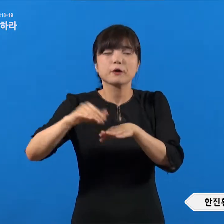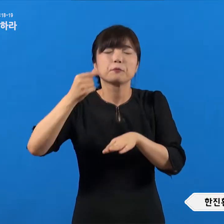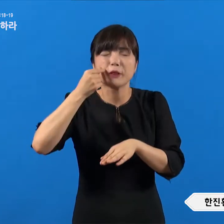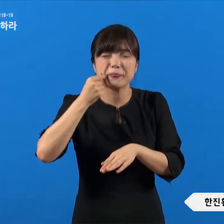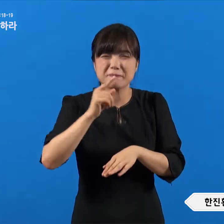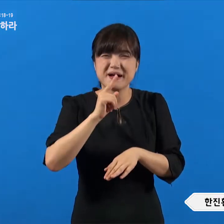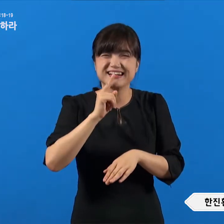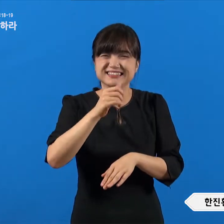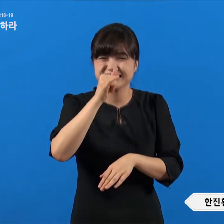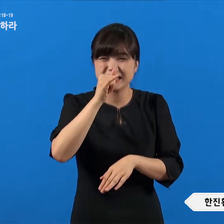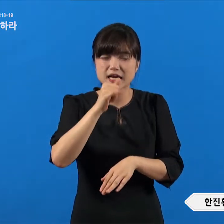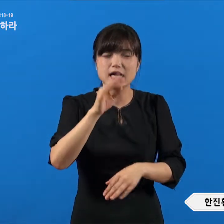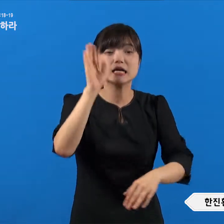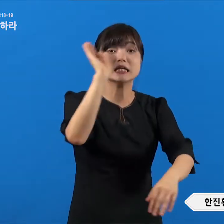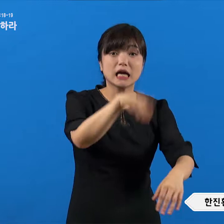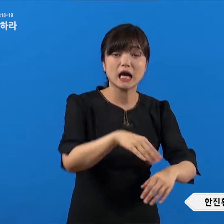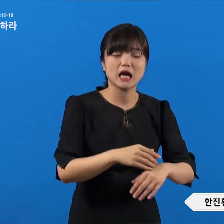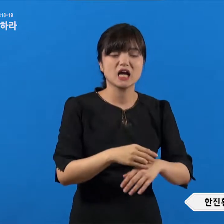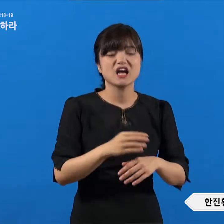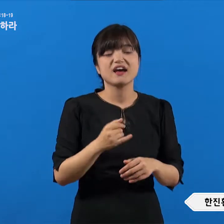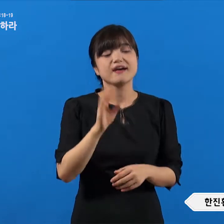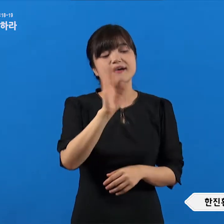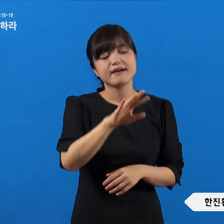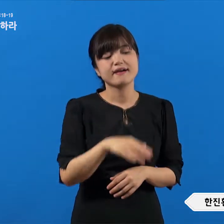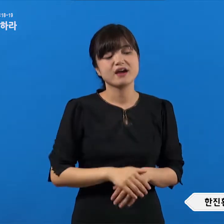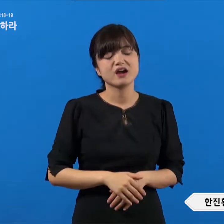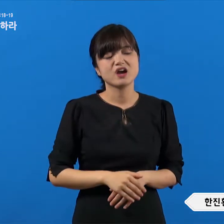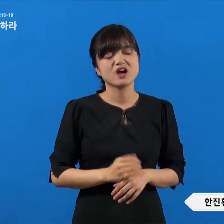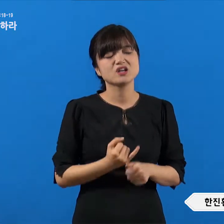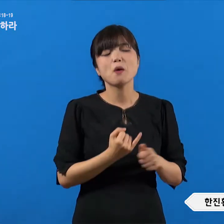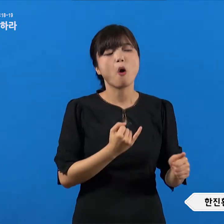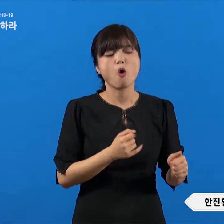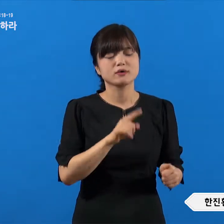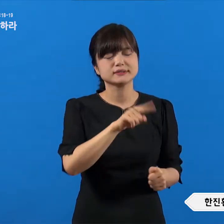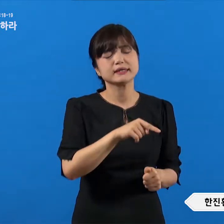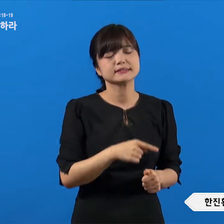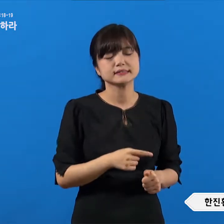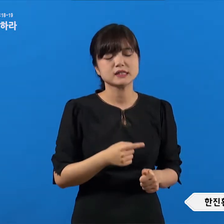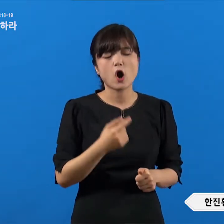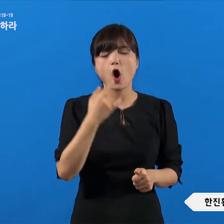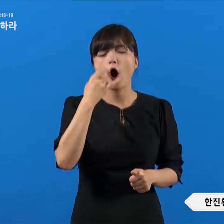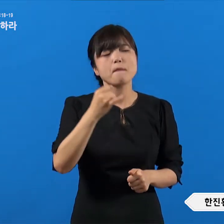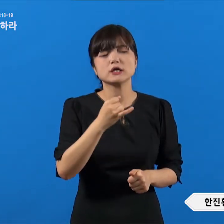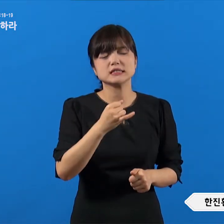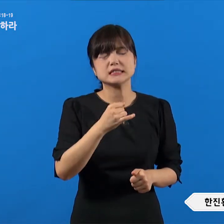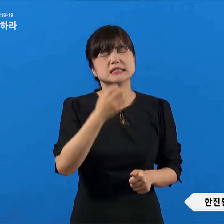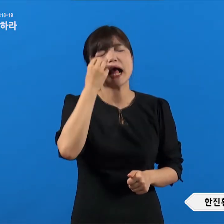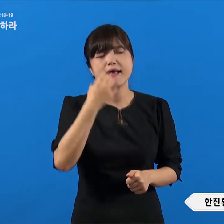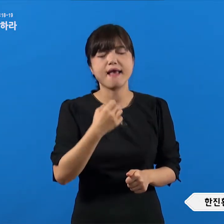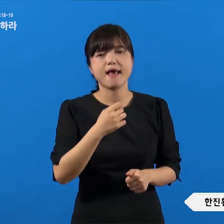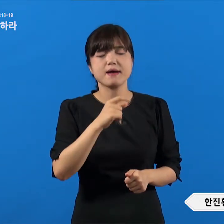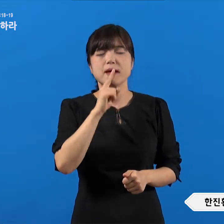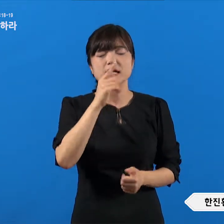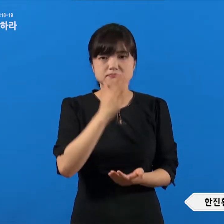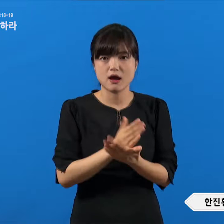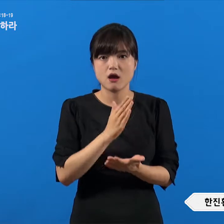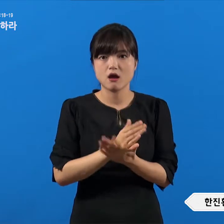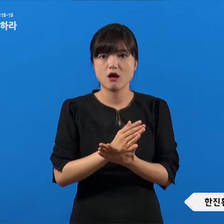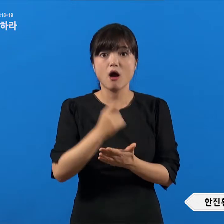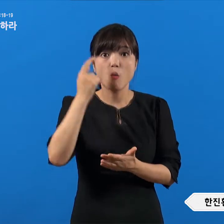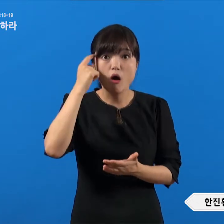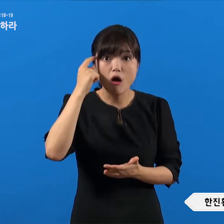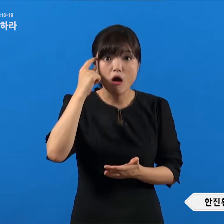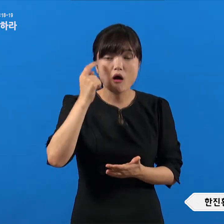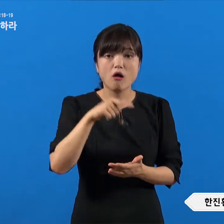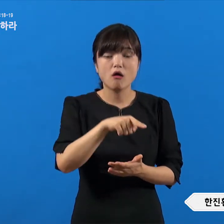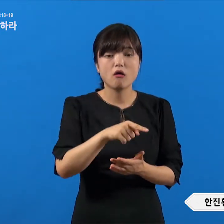당신 어머니 말이야 하면서 험담하지 마십시오. 좋든 싫든 시어머니는 남편을